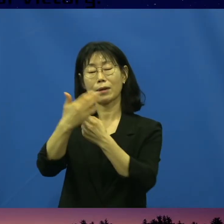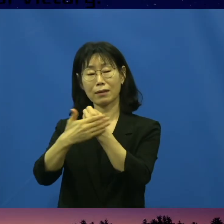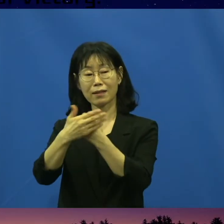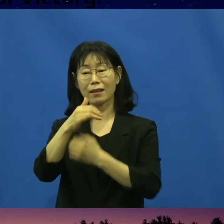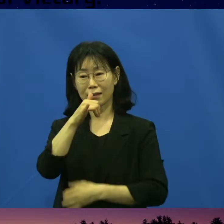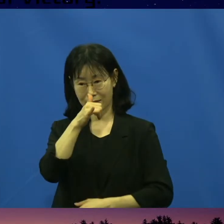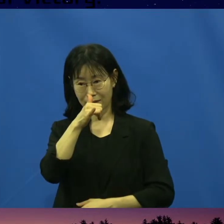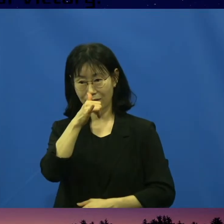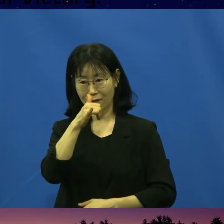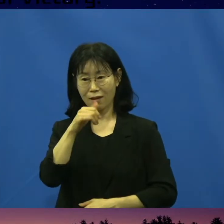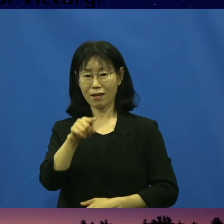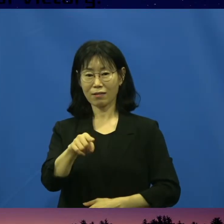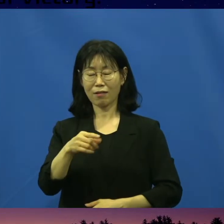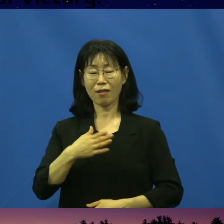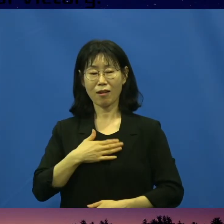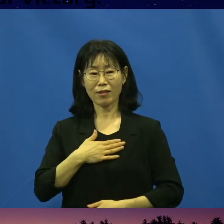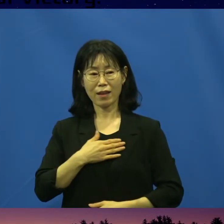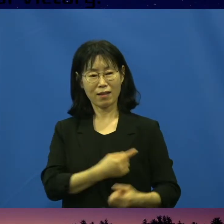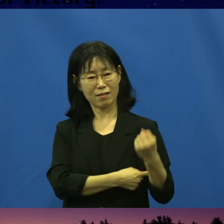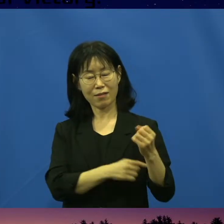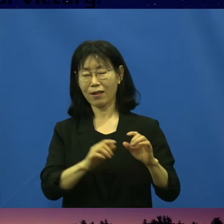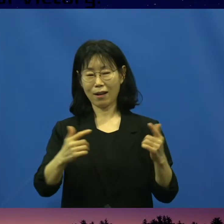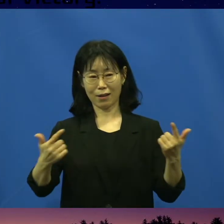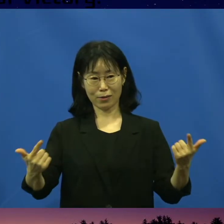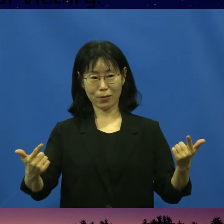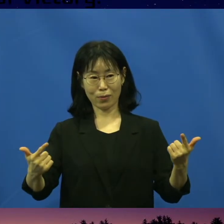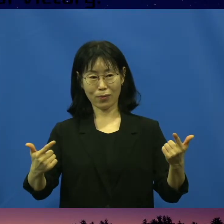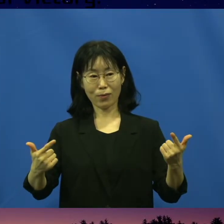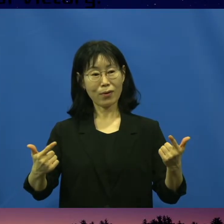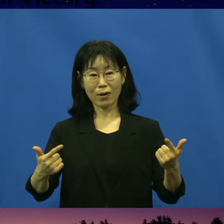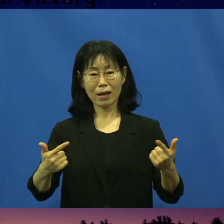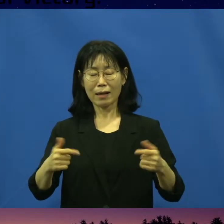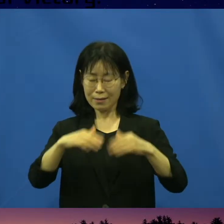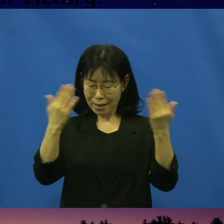내 잘난 줄로 알고 사는데 그게 아니라는 거예요. 하나님이 하셨다.